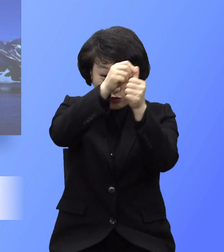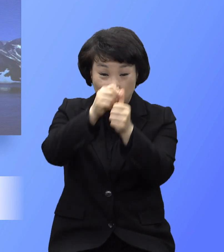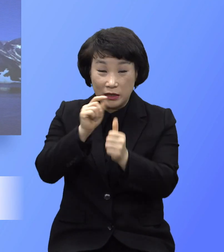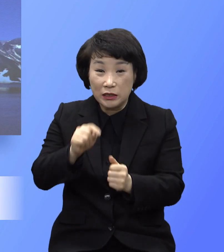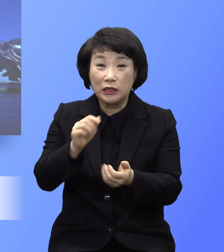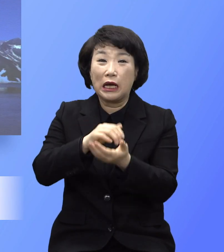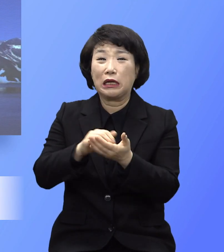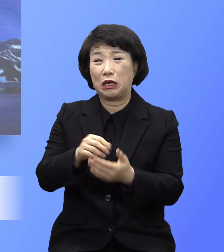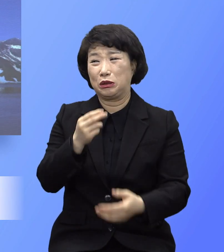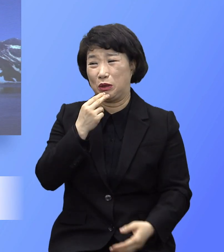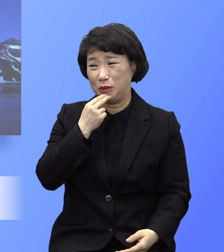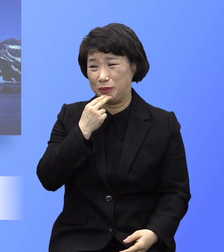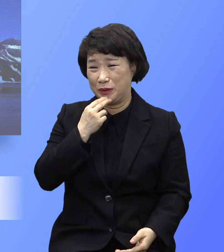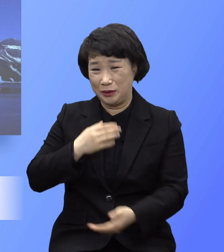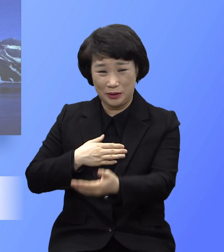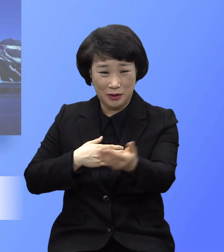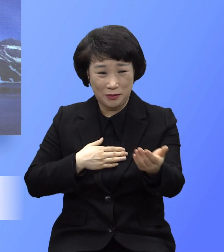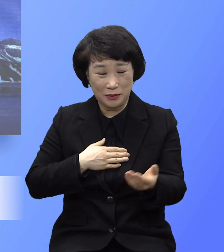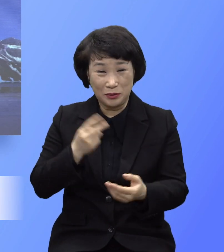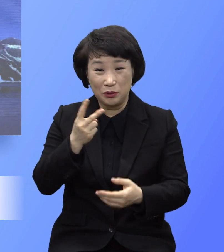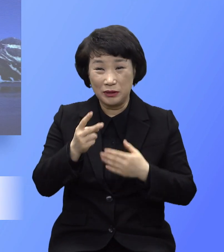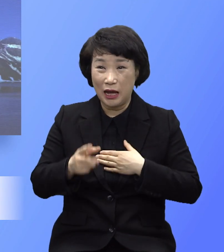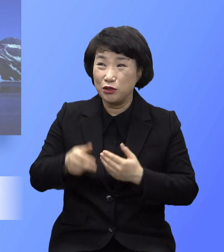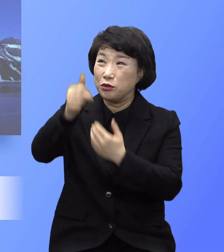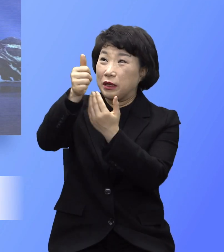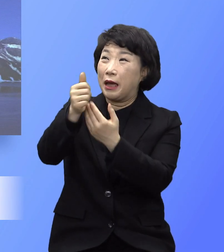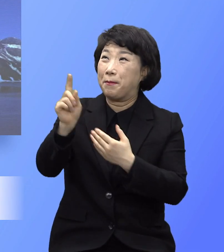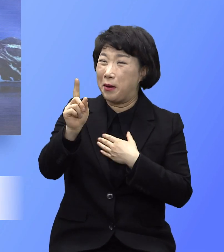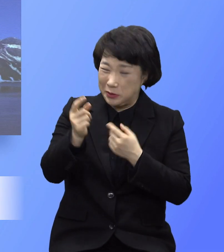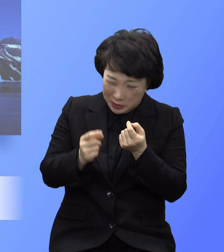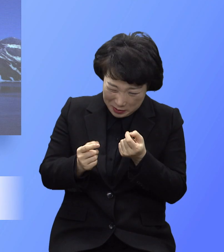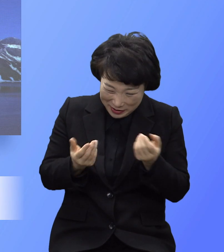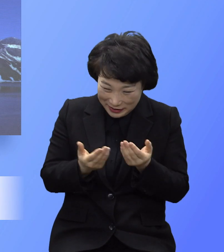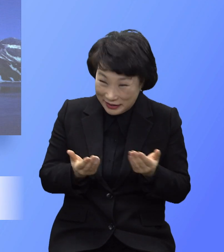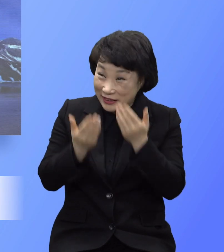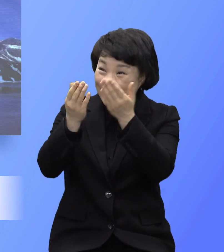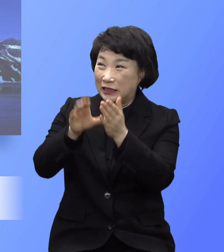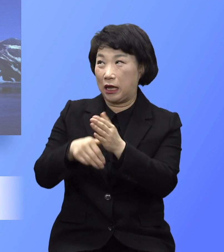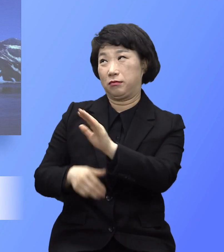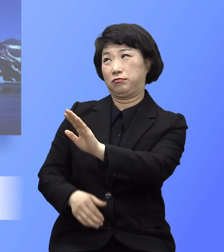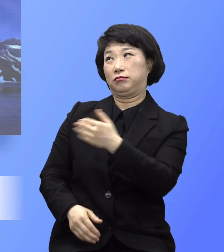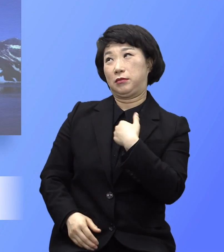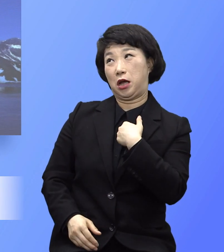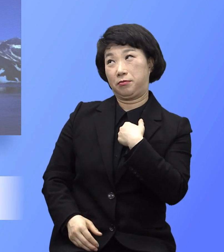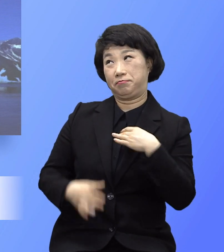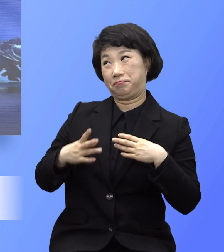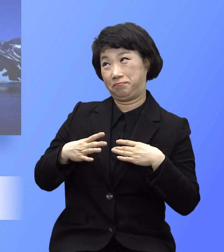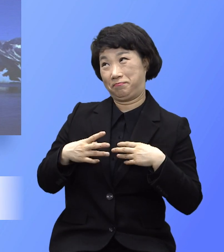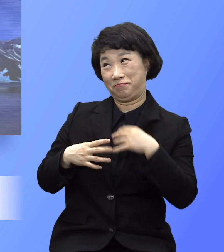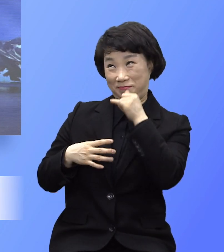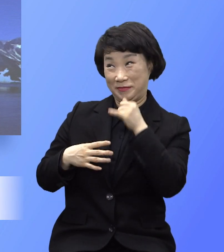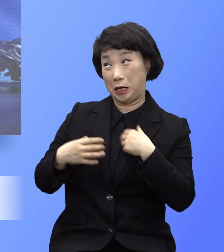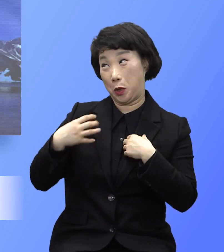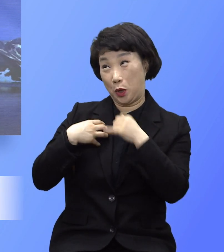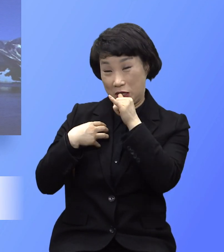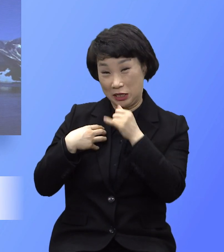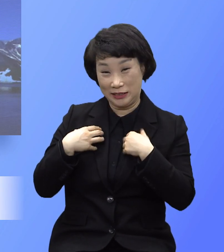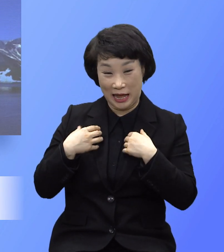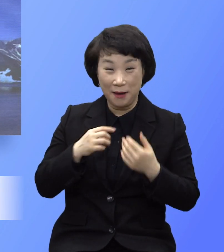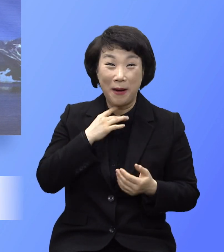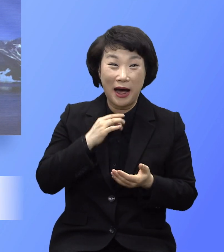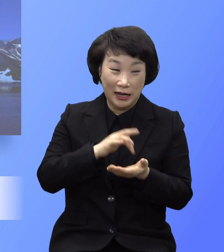구원했는가를 계산하지 않아. 그리고 내가 주님 앞에 무엇 좀 하면 이것 좀 했다고 자랑하고 제 것만